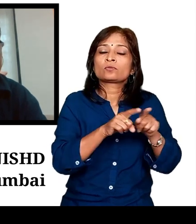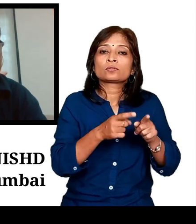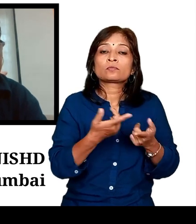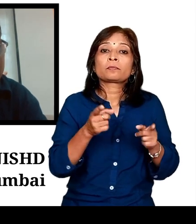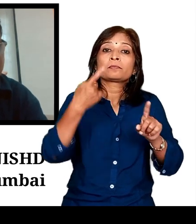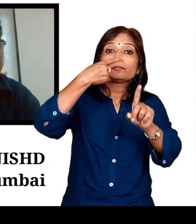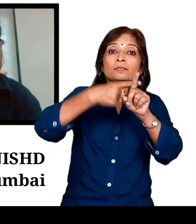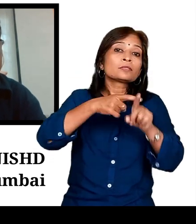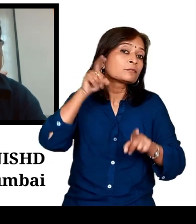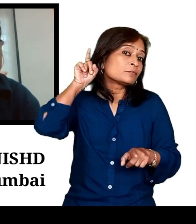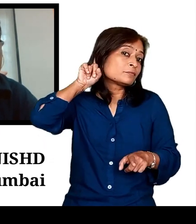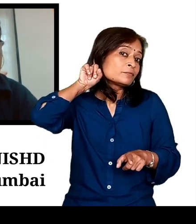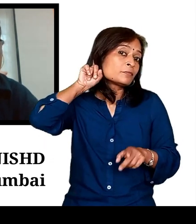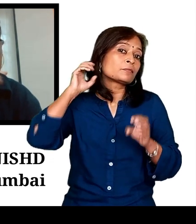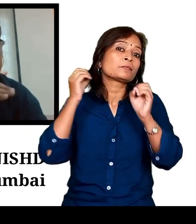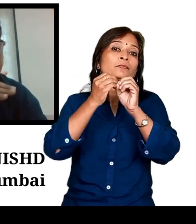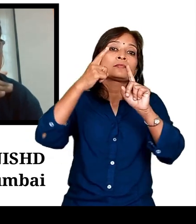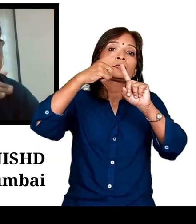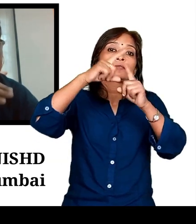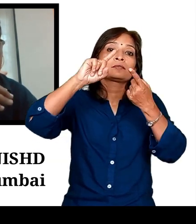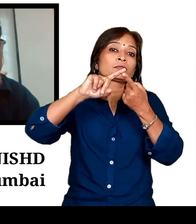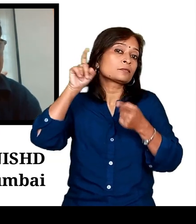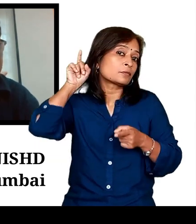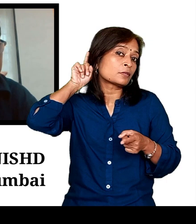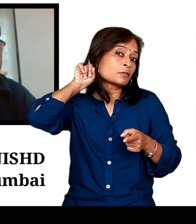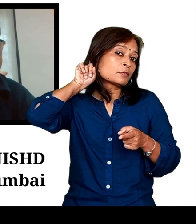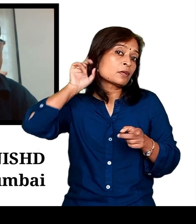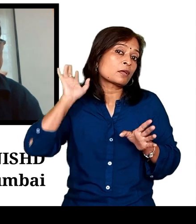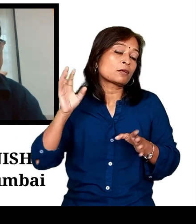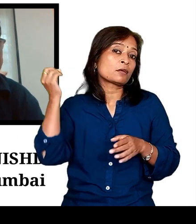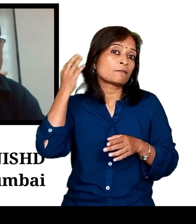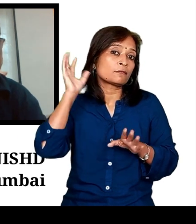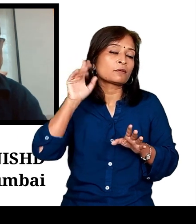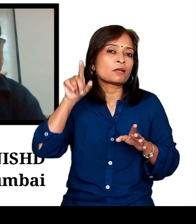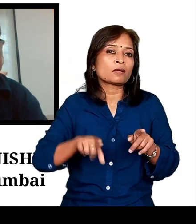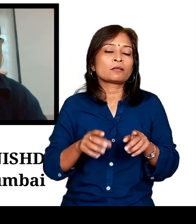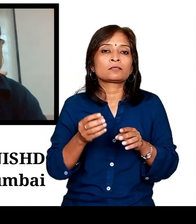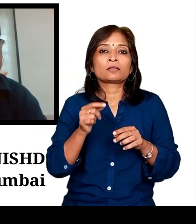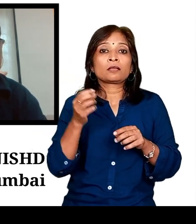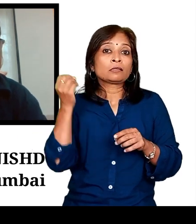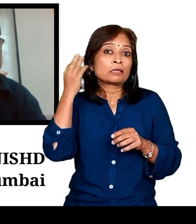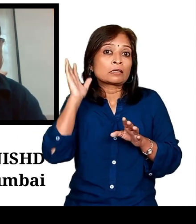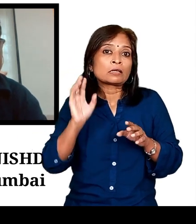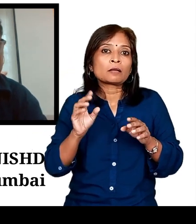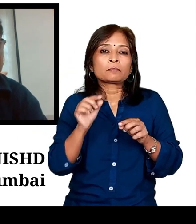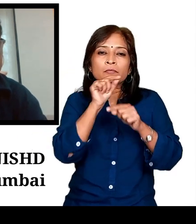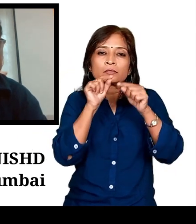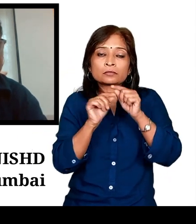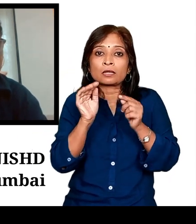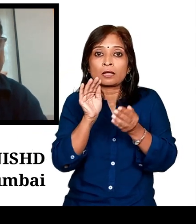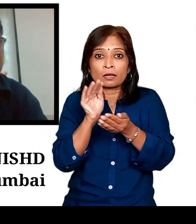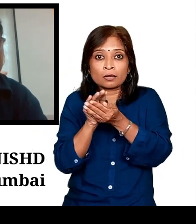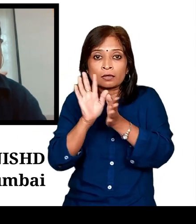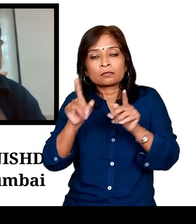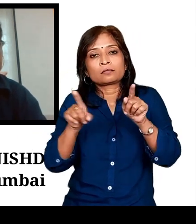एड अगर हम देते हैं, तो उससे यही होता है कि उसका जितनी भी बच्ची कुची हियरिंग होती है उसे ज्यादा से